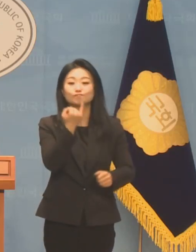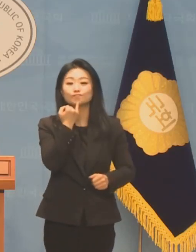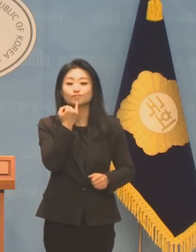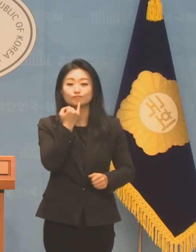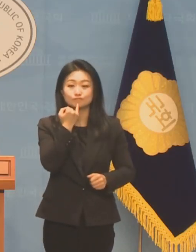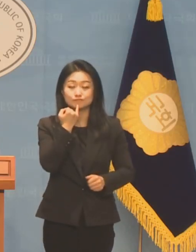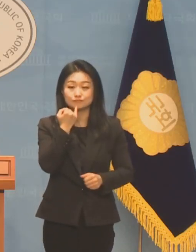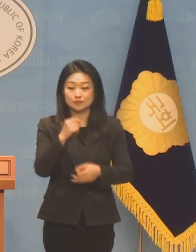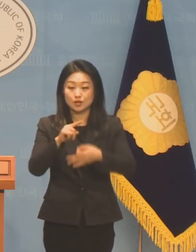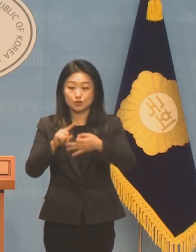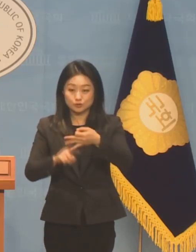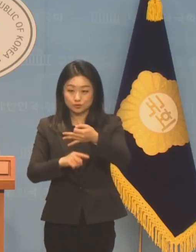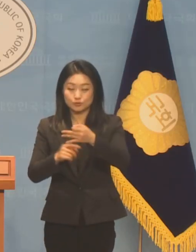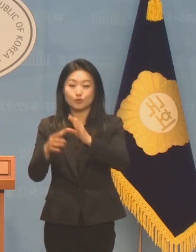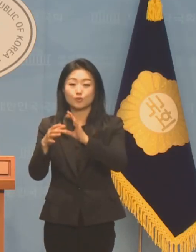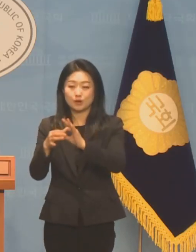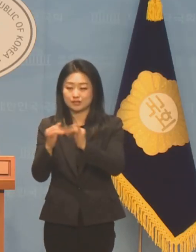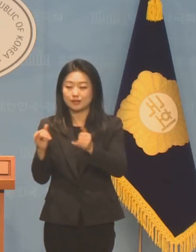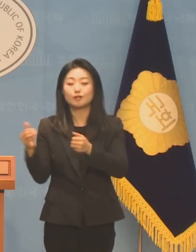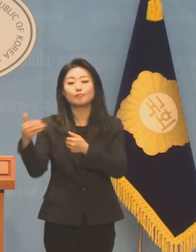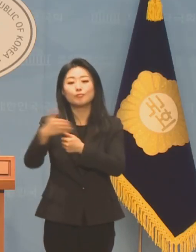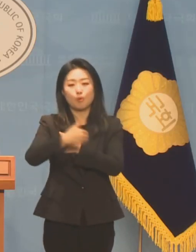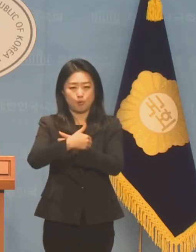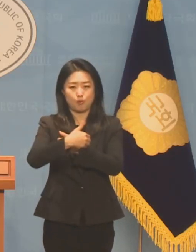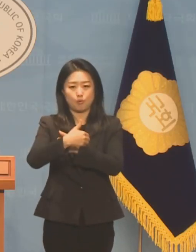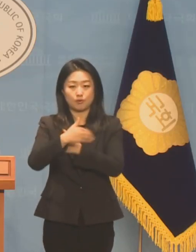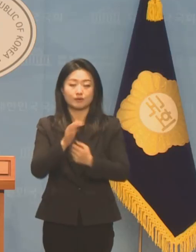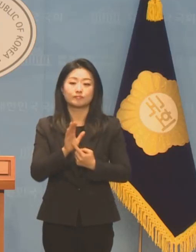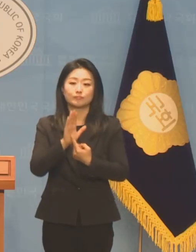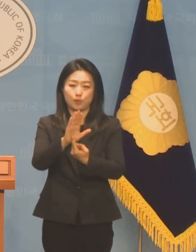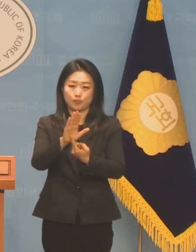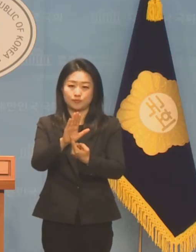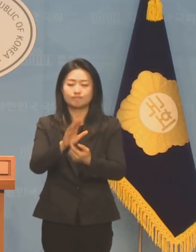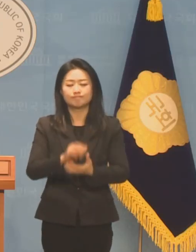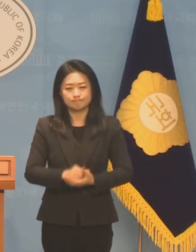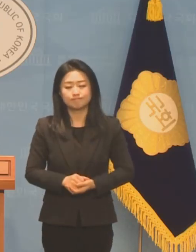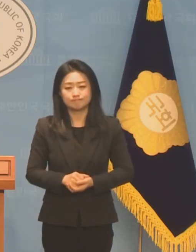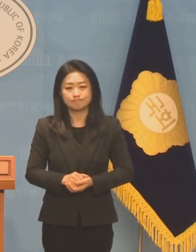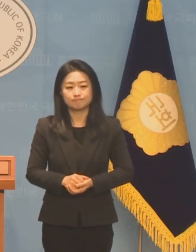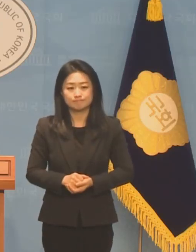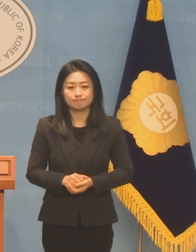범죄 가담자들을 지키겠다는 의지의 표현입니까?